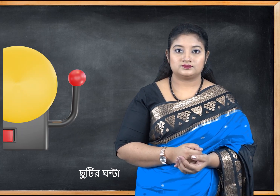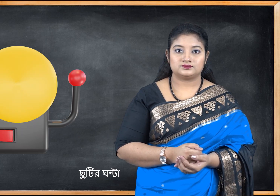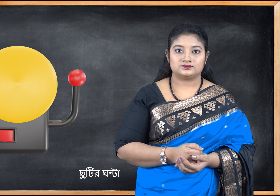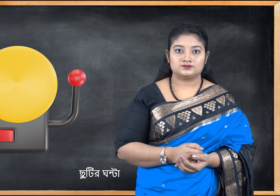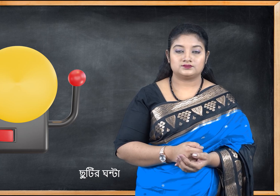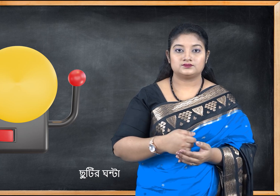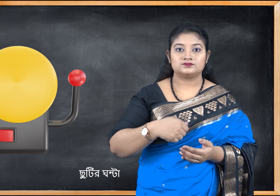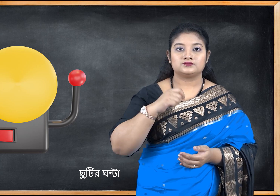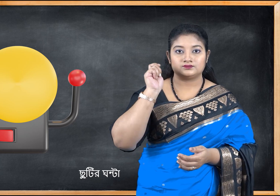ছুটির ঘণ্টা,